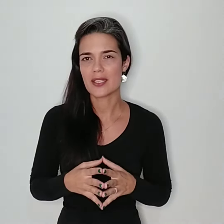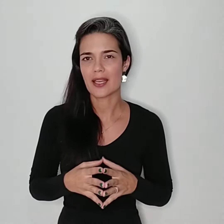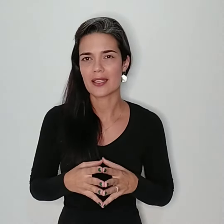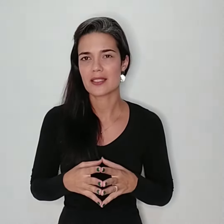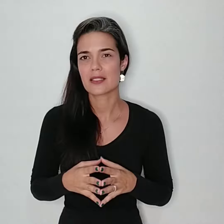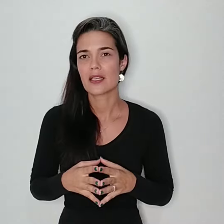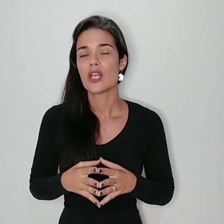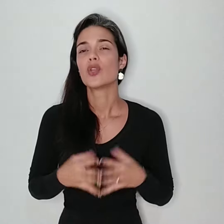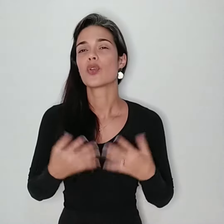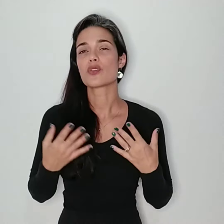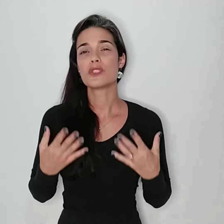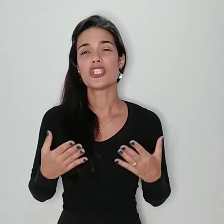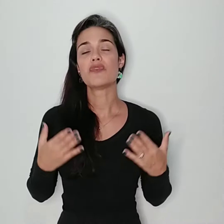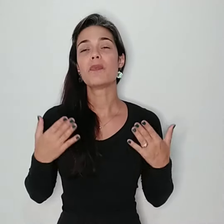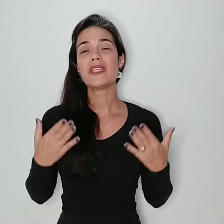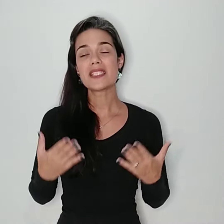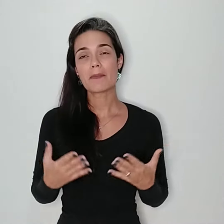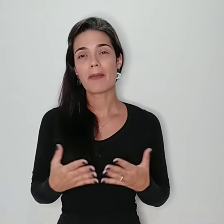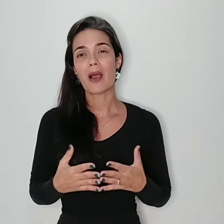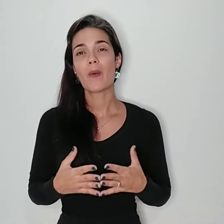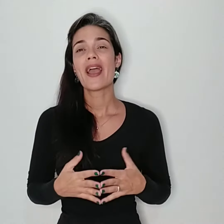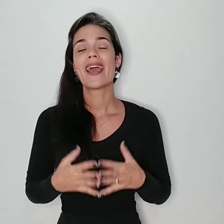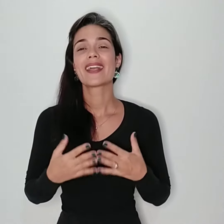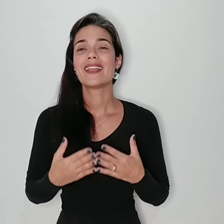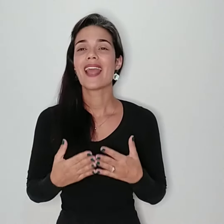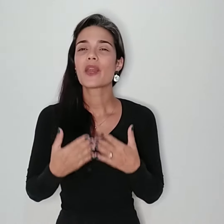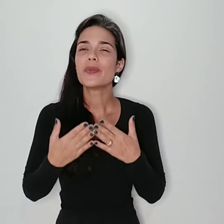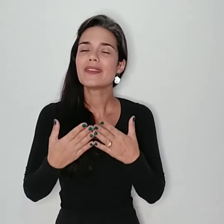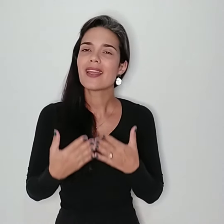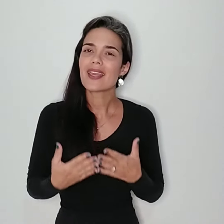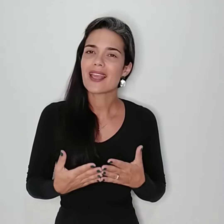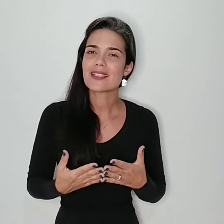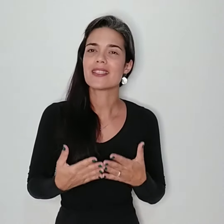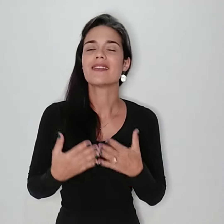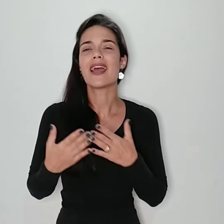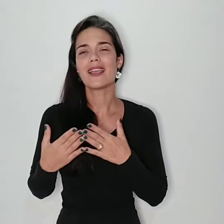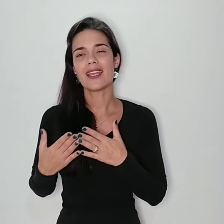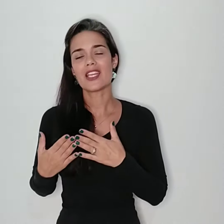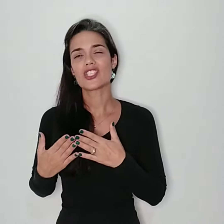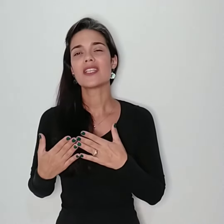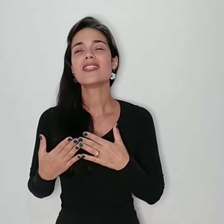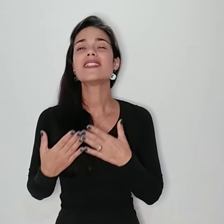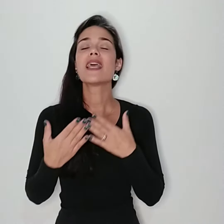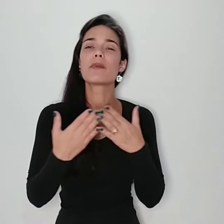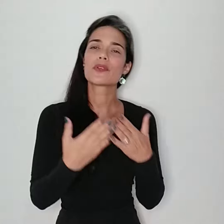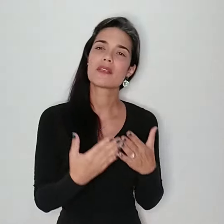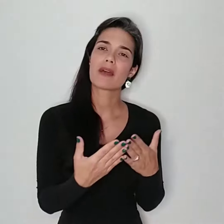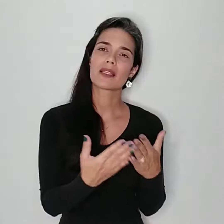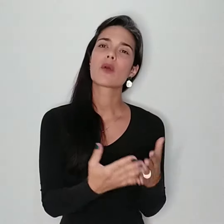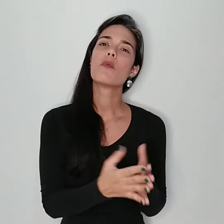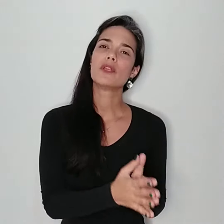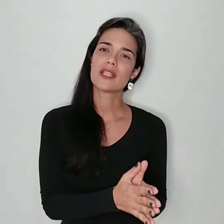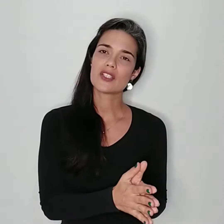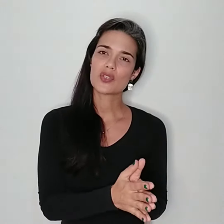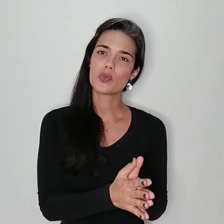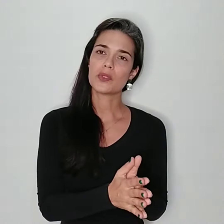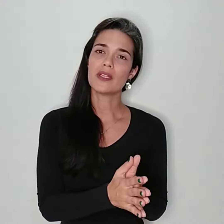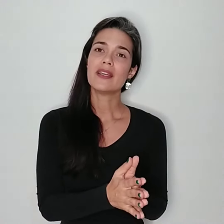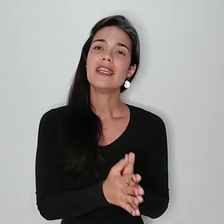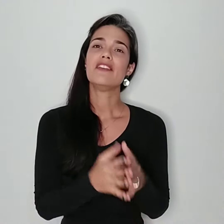sinais. Nosso objetivo principal era criar um interesse da igreja em se aproximar da comunidade surda e